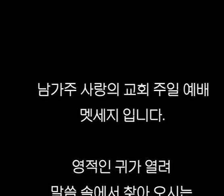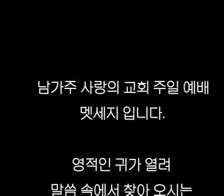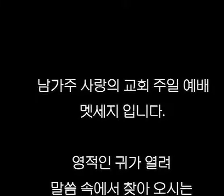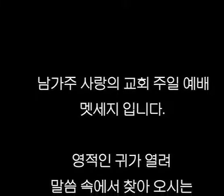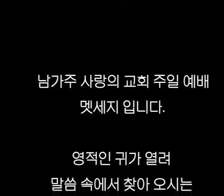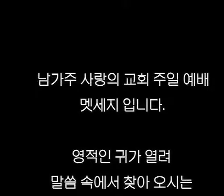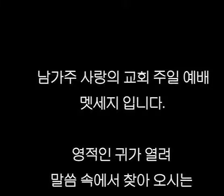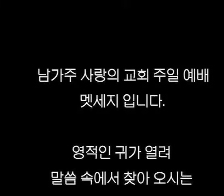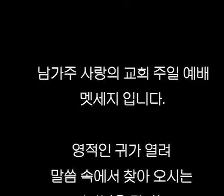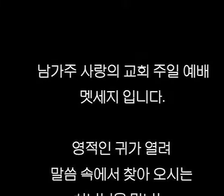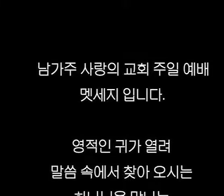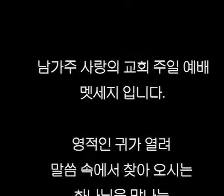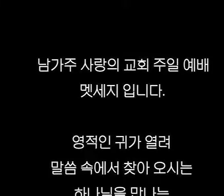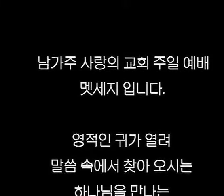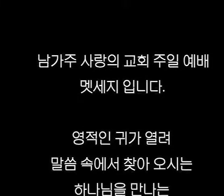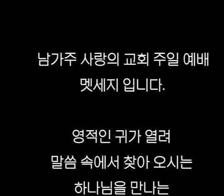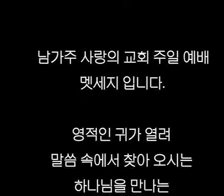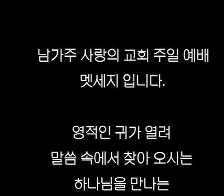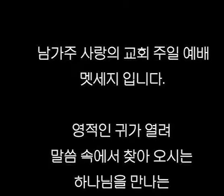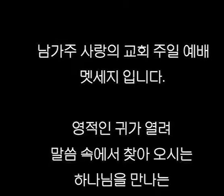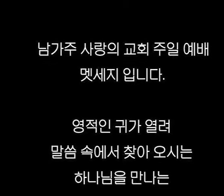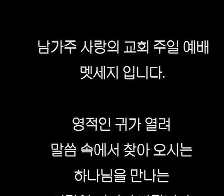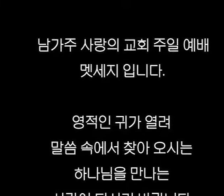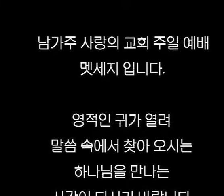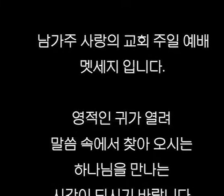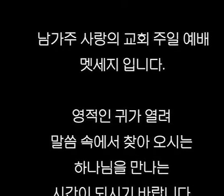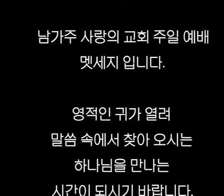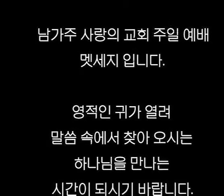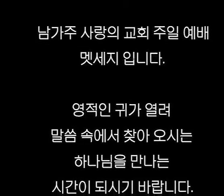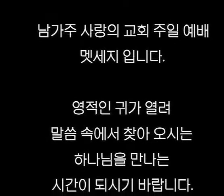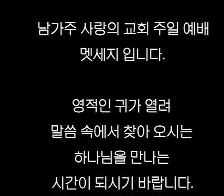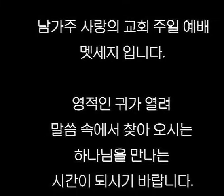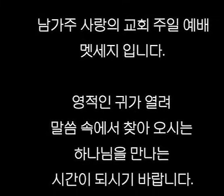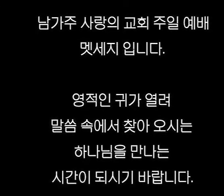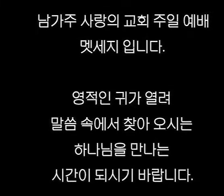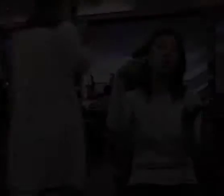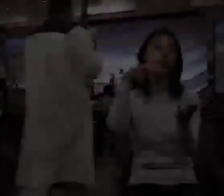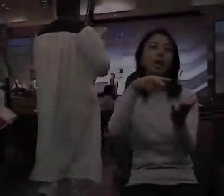속에서 찾아오시는 하나님을 만나는 시간이 되시기 바랍니다.